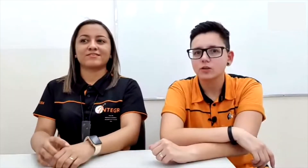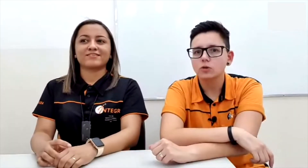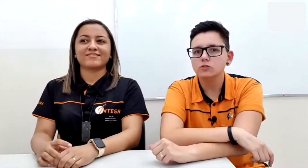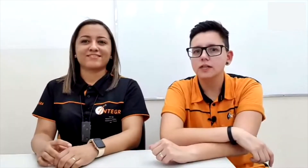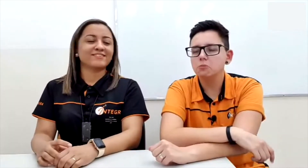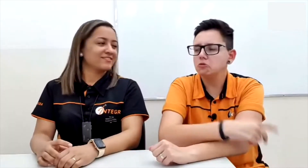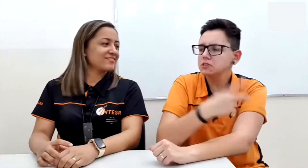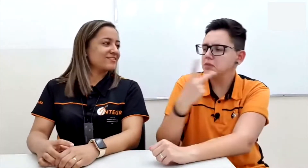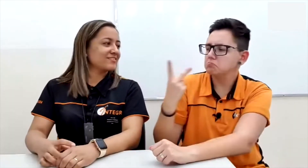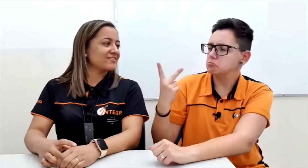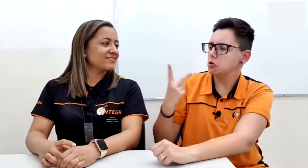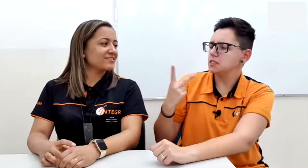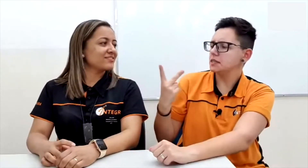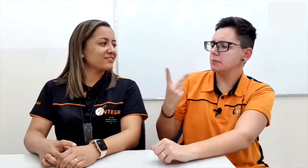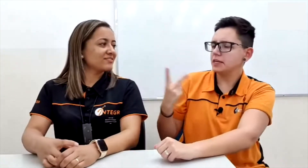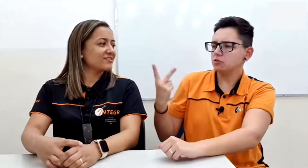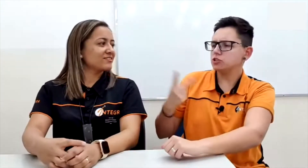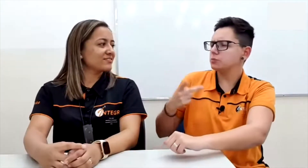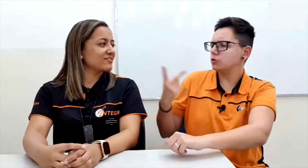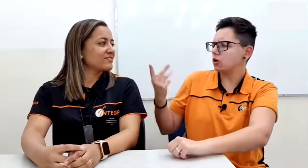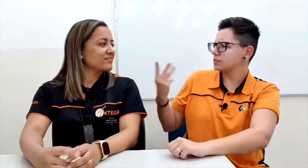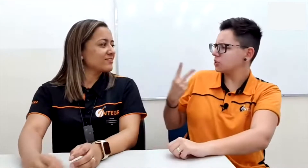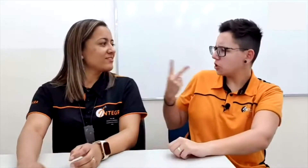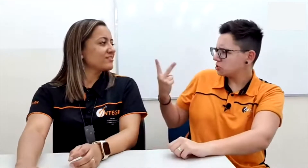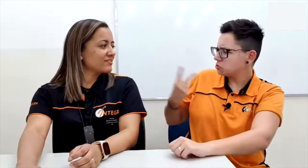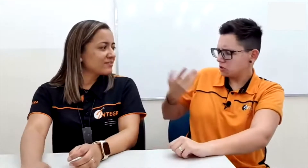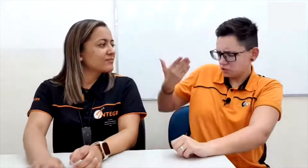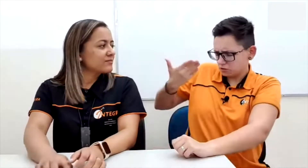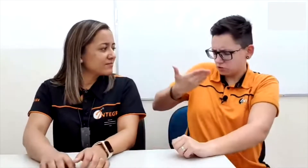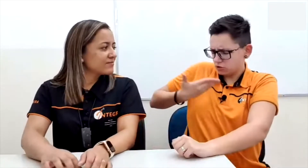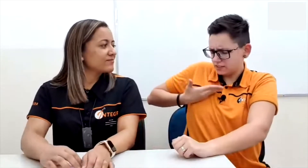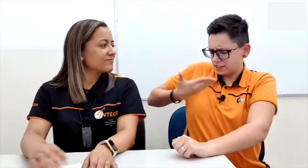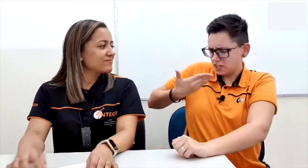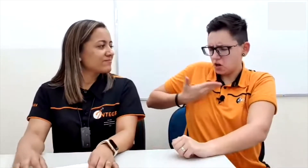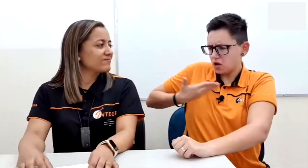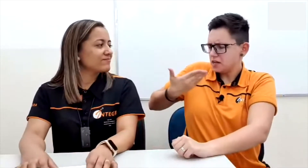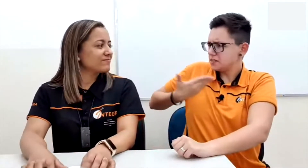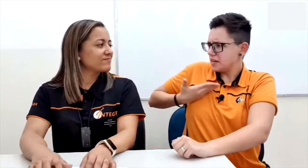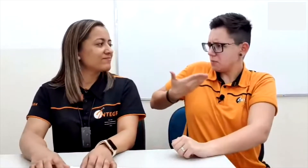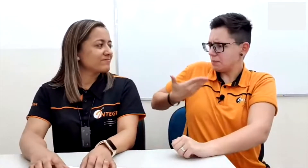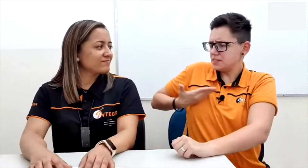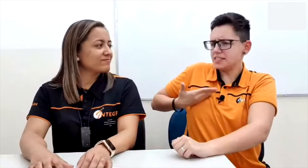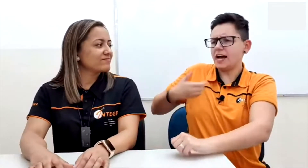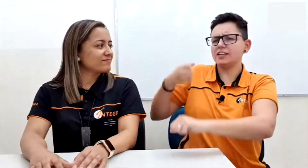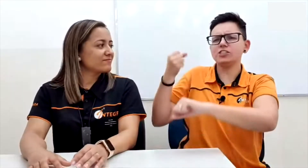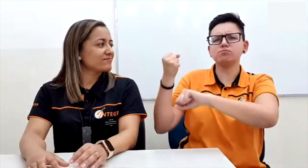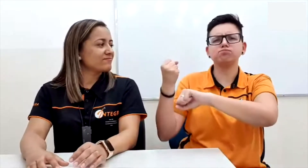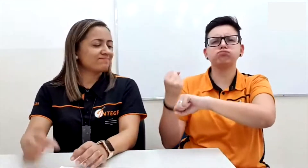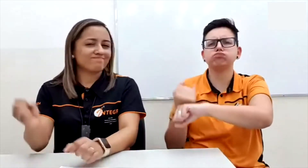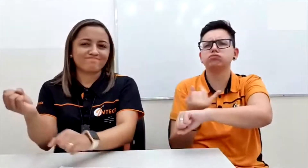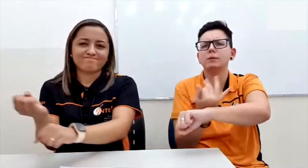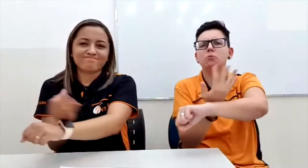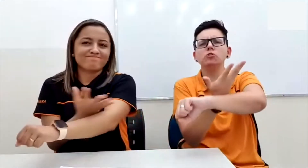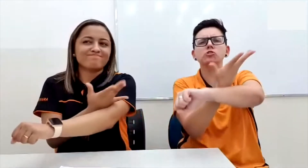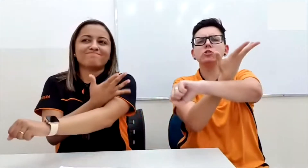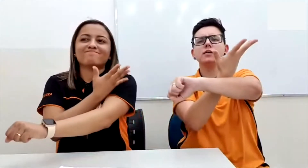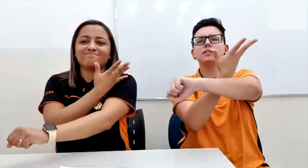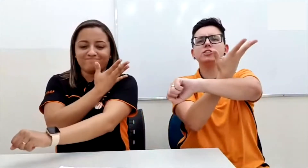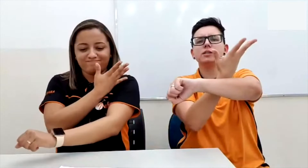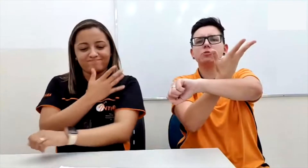Quando demonstra 2 amigos, tipo, nossa, nós dois aqui, ó, tem uma amizade emocionante,